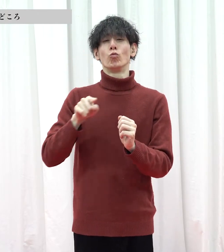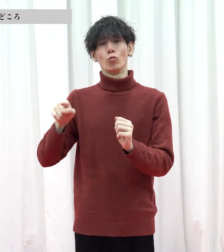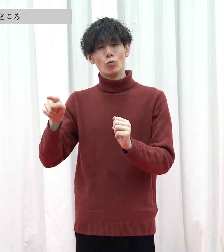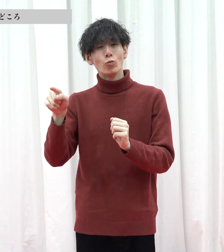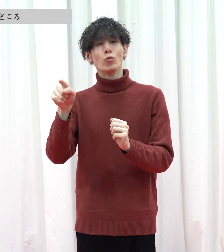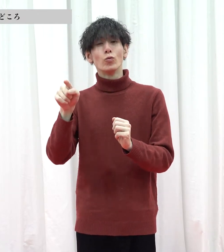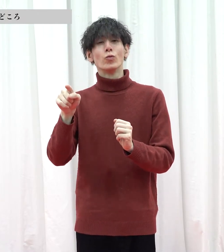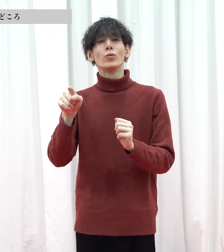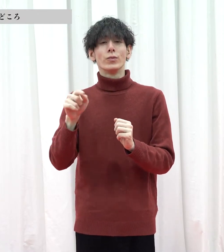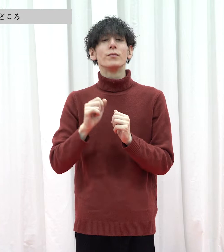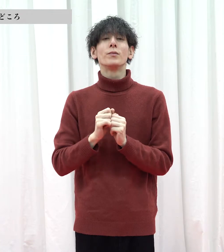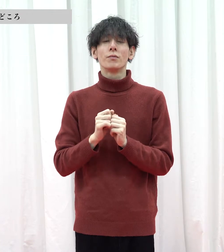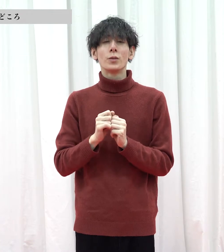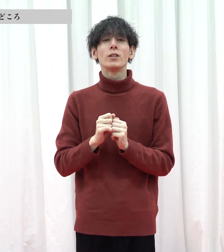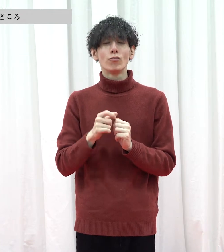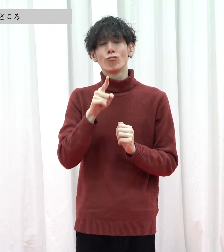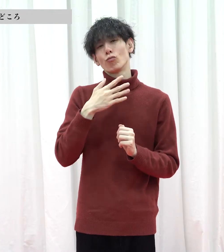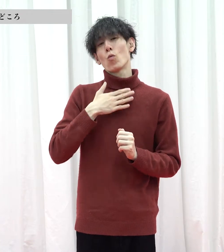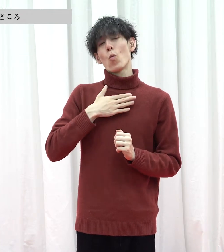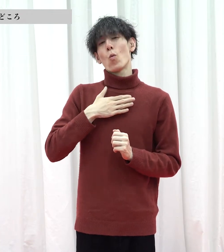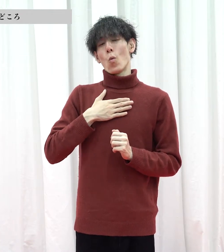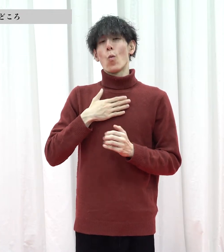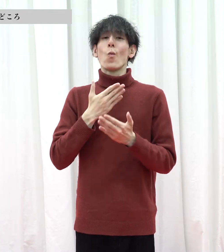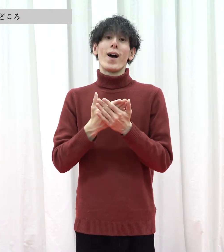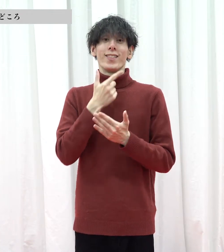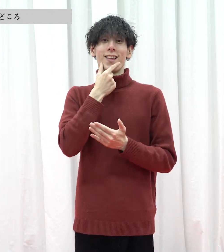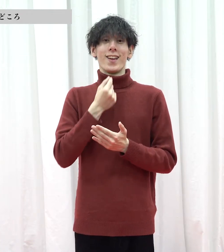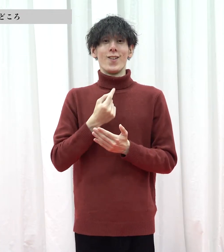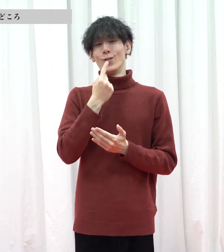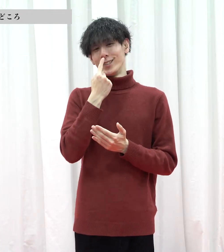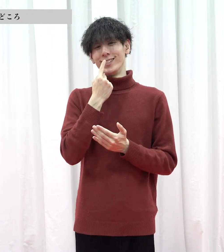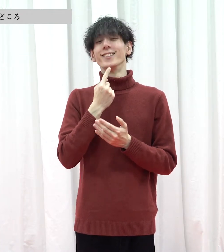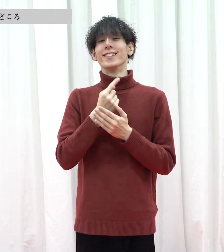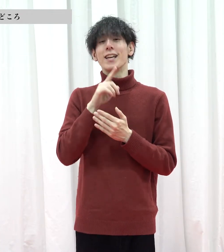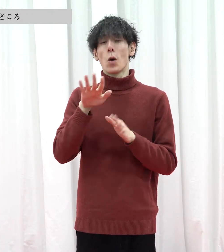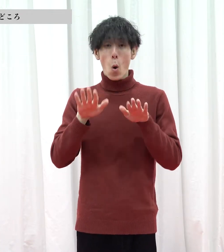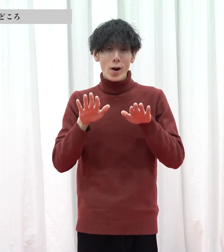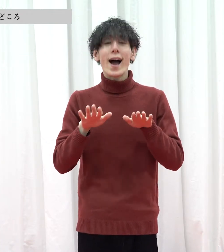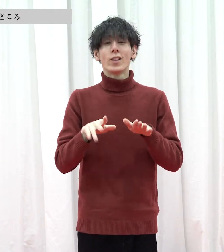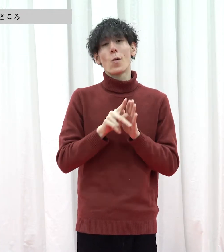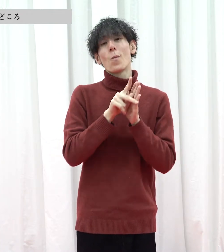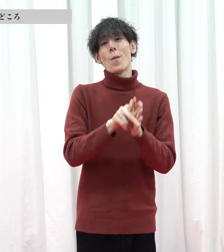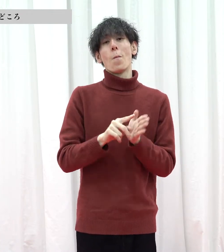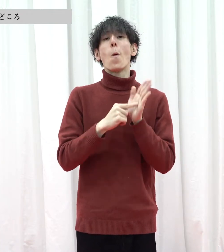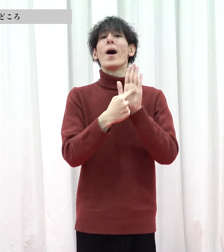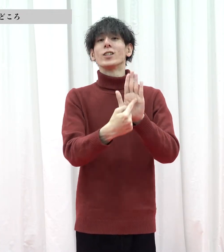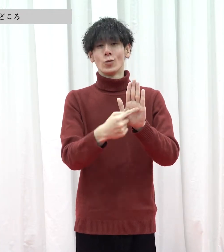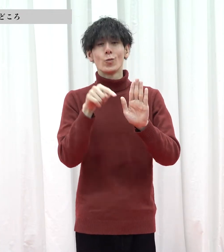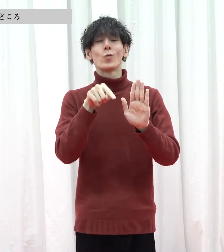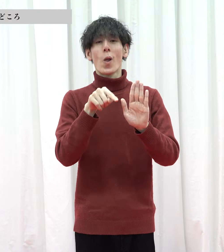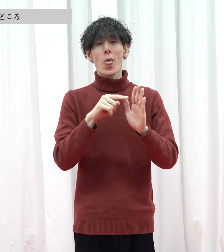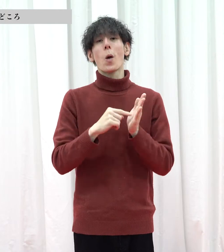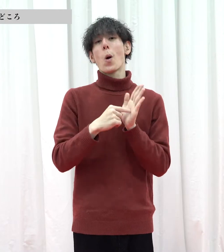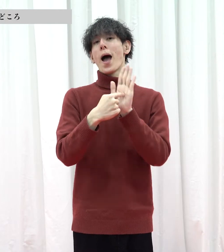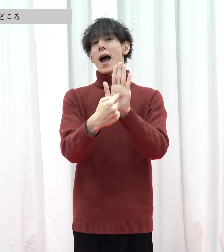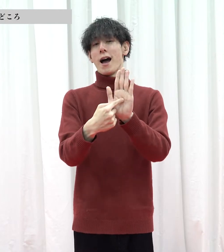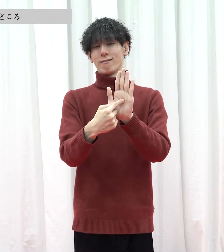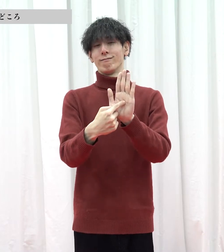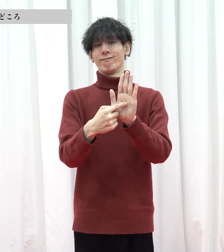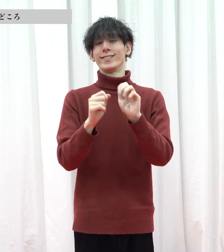そういうことを通していろんな人がいるんだということを分かっていただきたいなというふうに思っていました。それを今日のパフォーマ